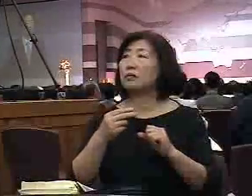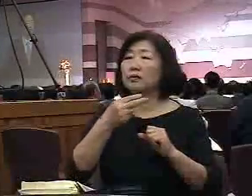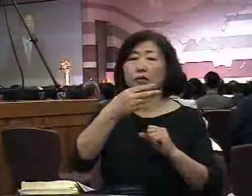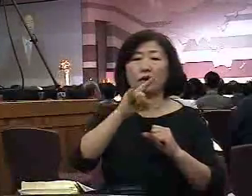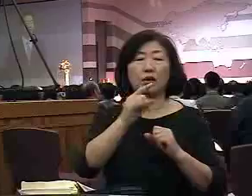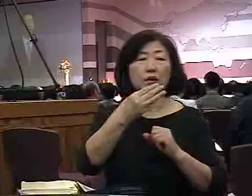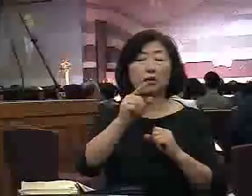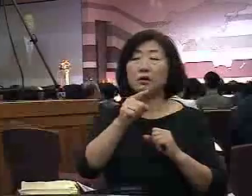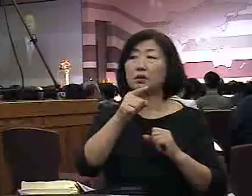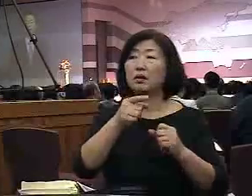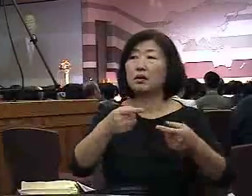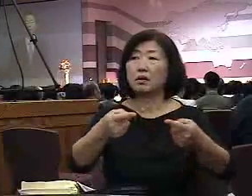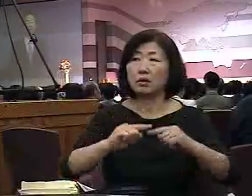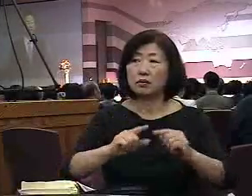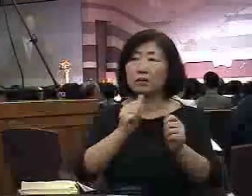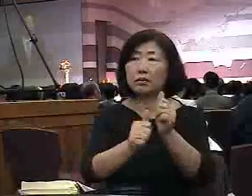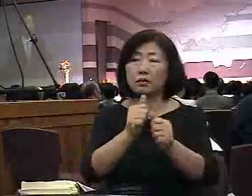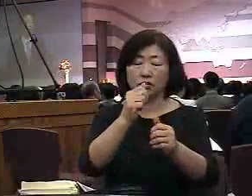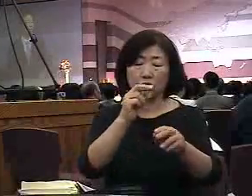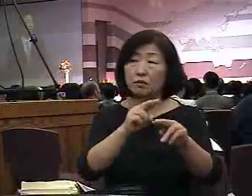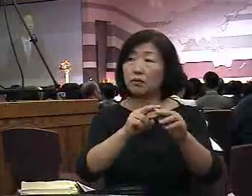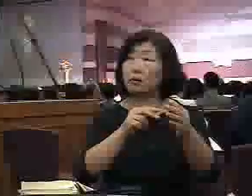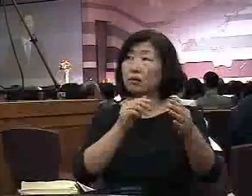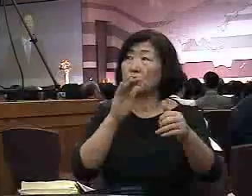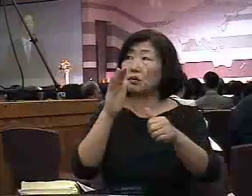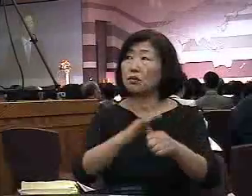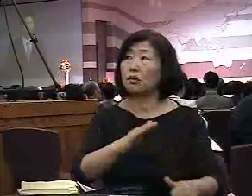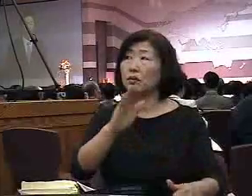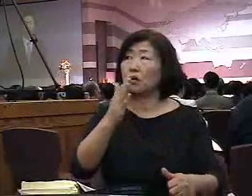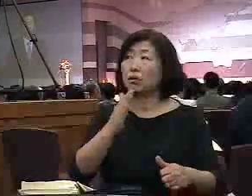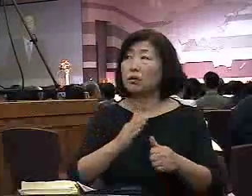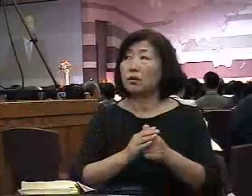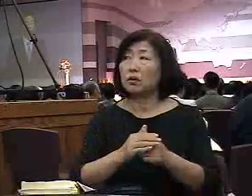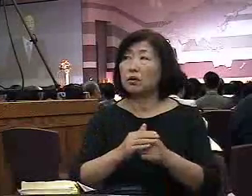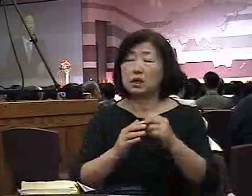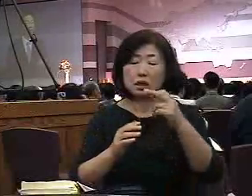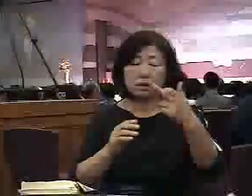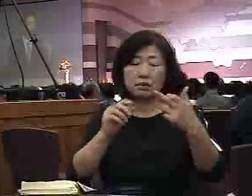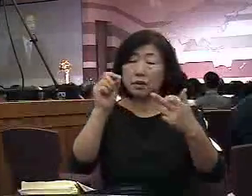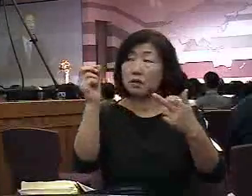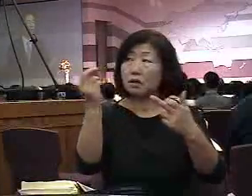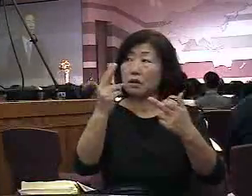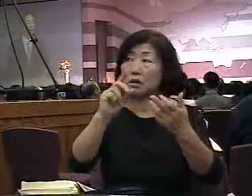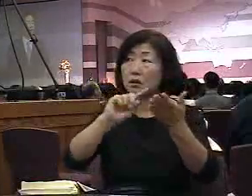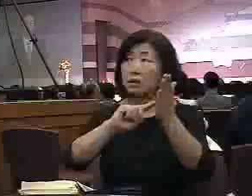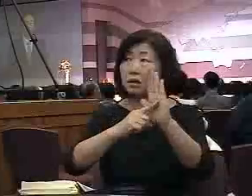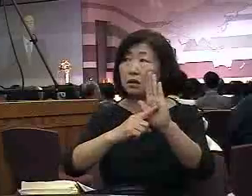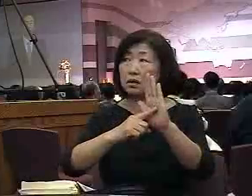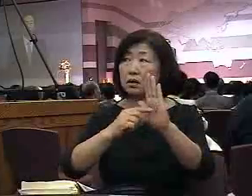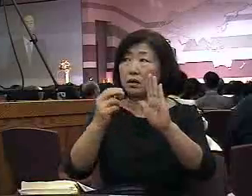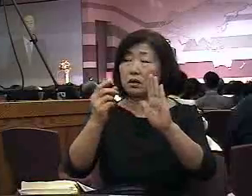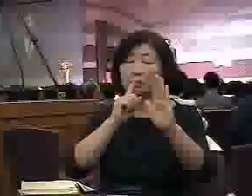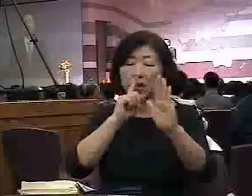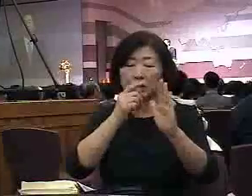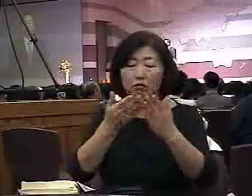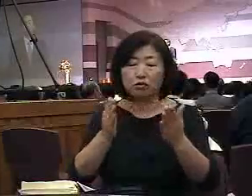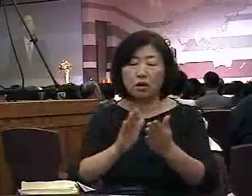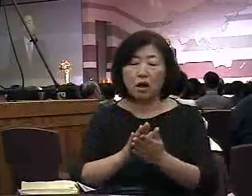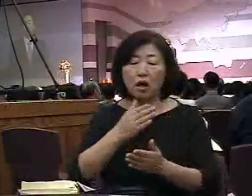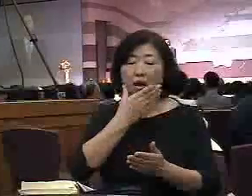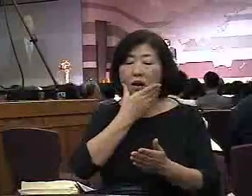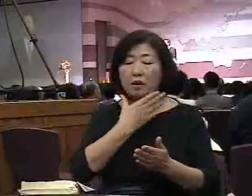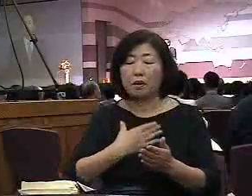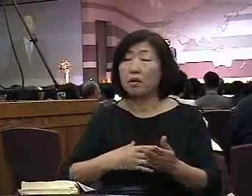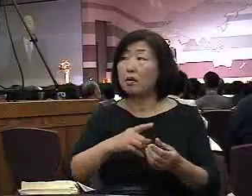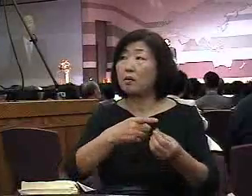거예요. 그래서 하나님께서 그 아들인 아브라함한테 12장에 다시 나타나셔서 다시 말씀하셨습니다. 우리는 아브라함이